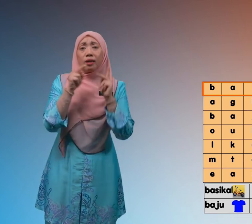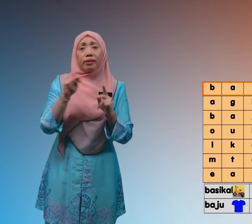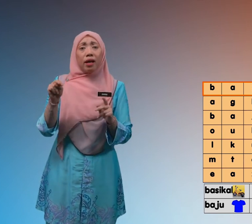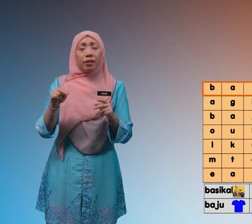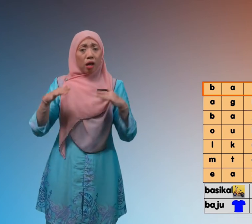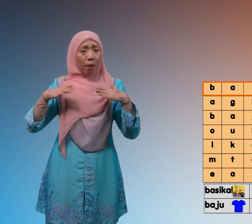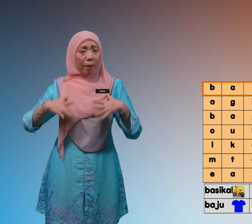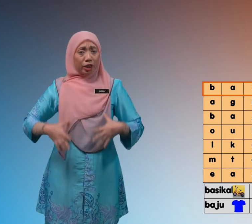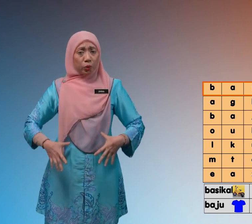perkataan baju.